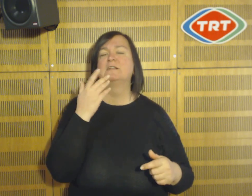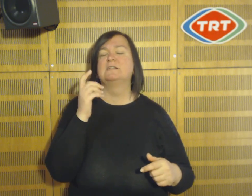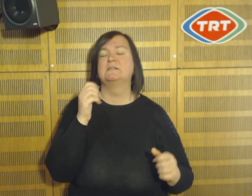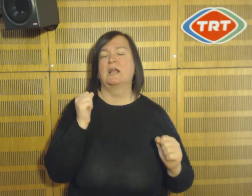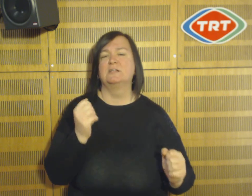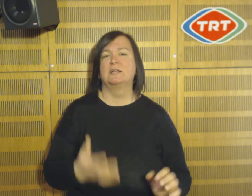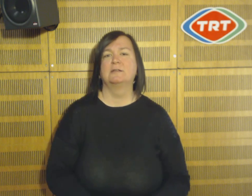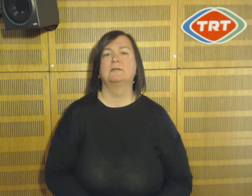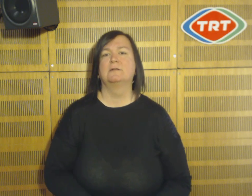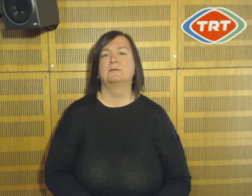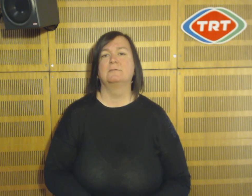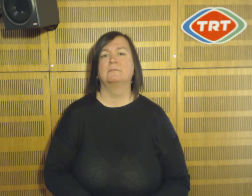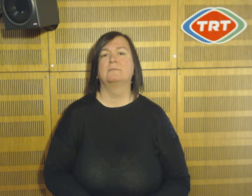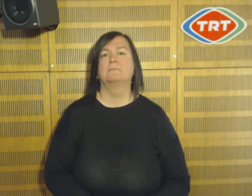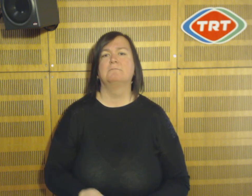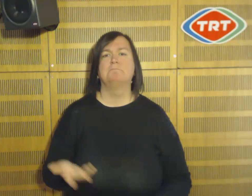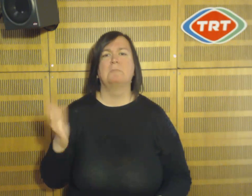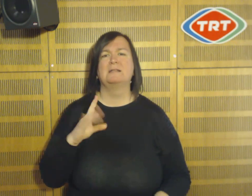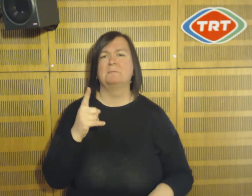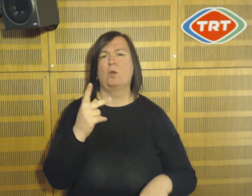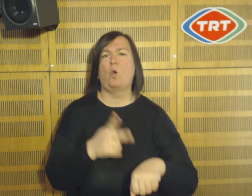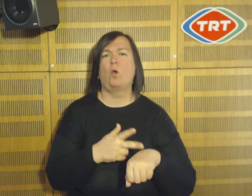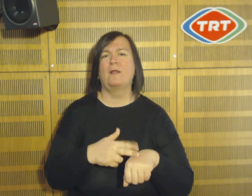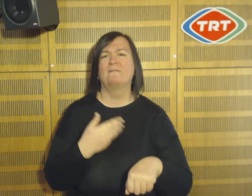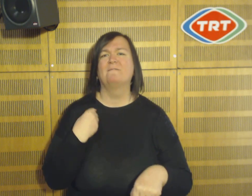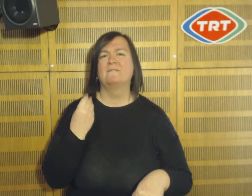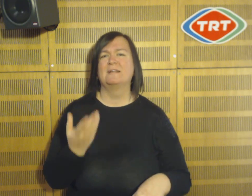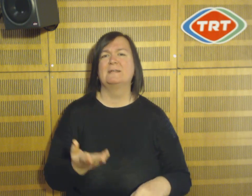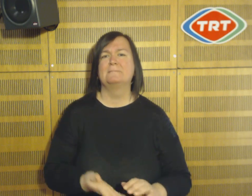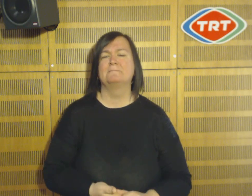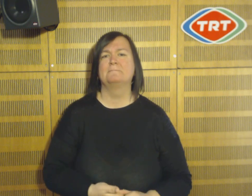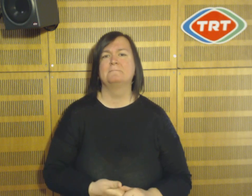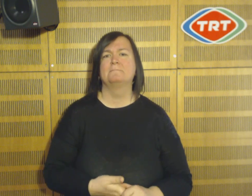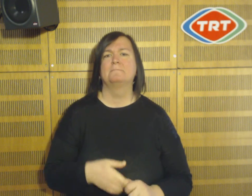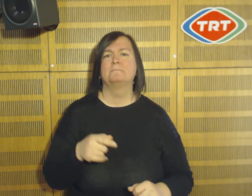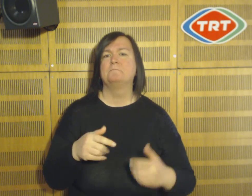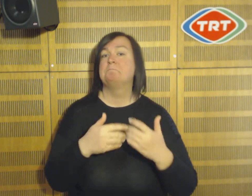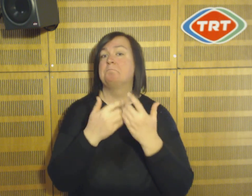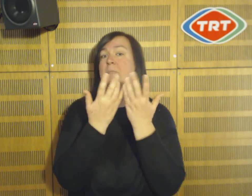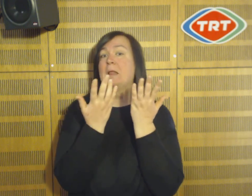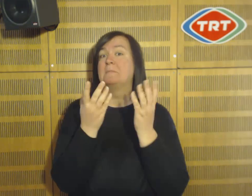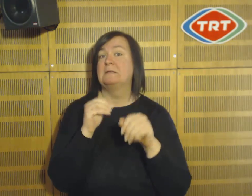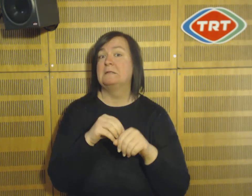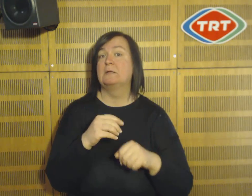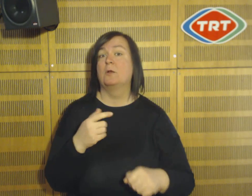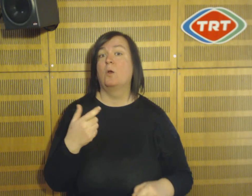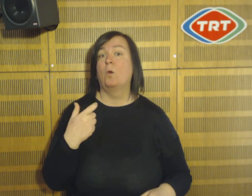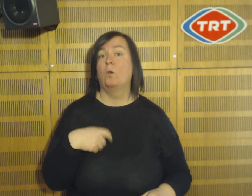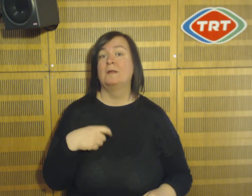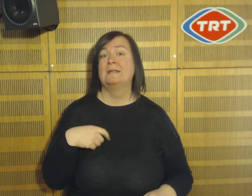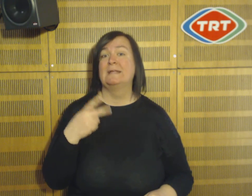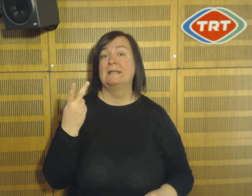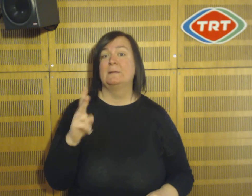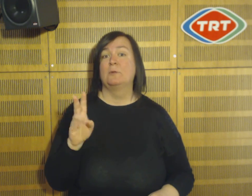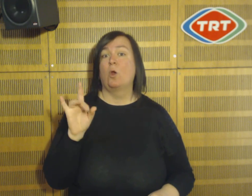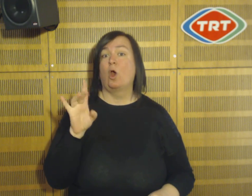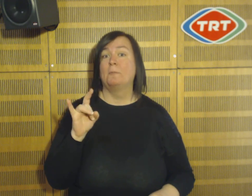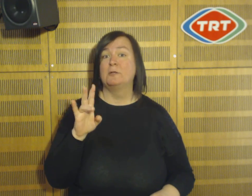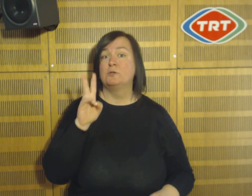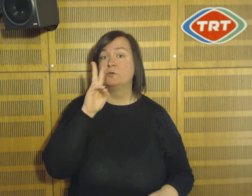sağlayacaktır başka bir örnek verirsek verirsek Aslında bu yelpazeye ilişkin özellikle 2015 yılının sonlarına doğru